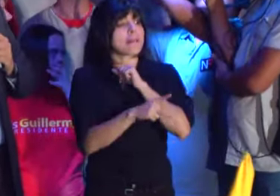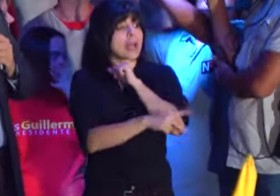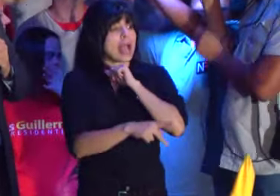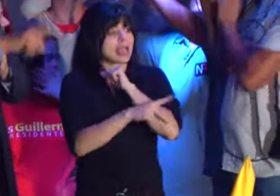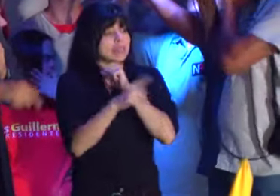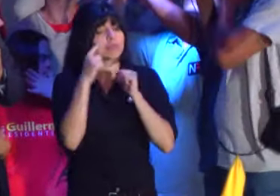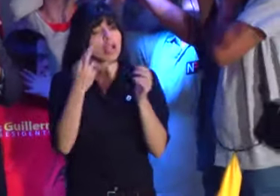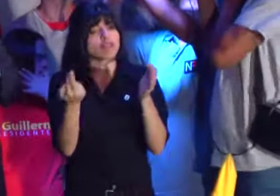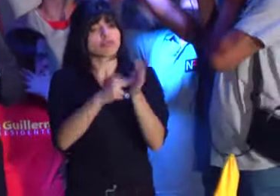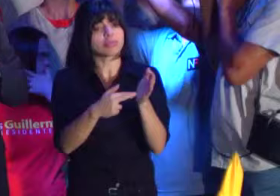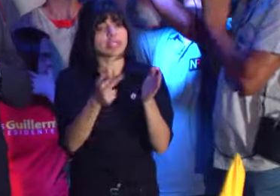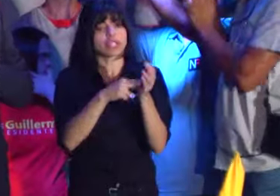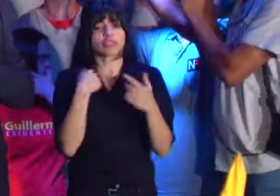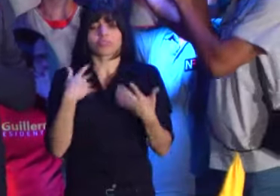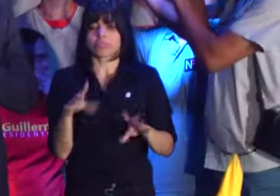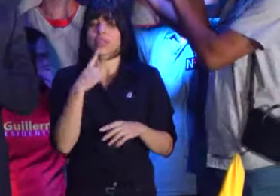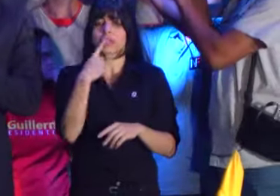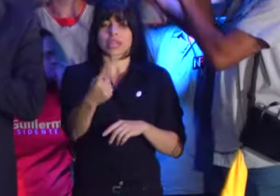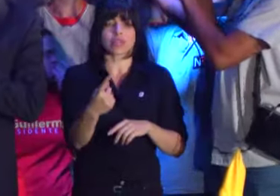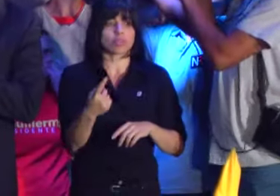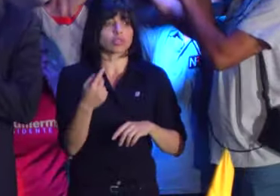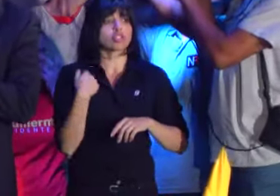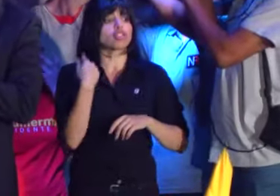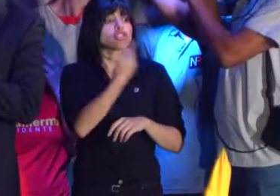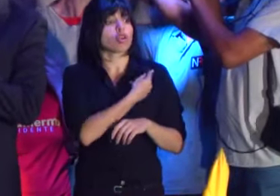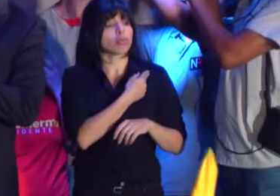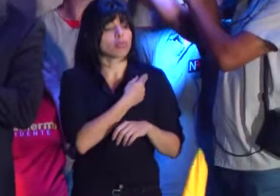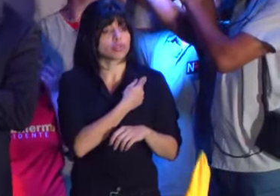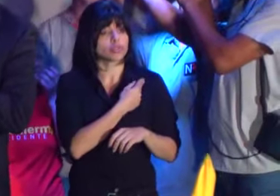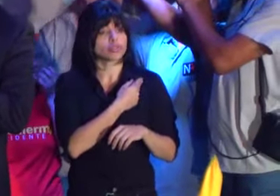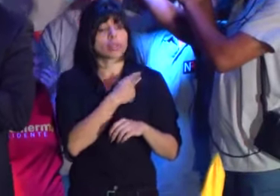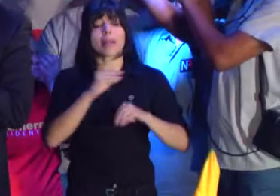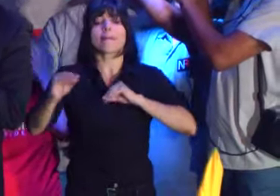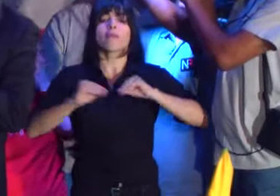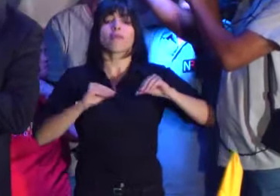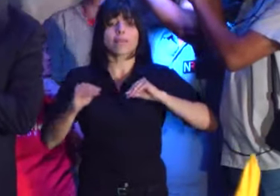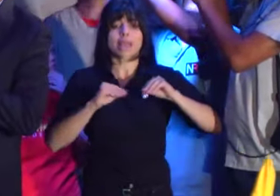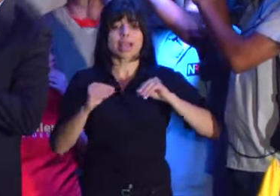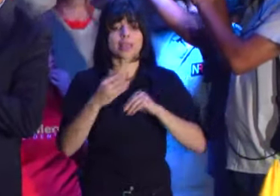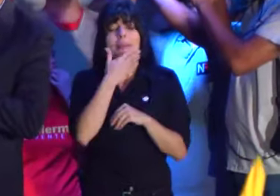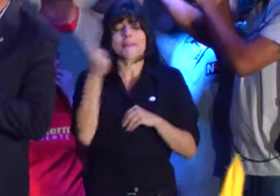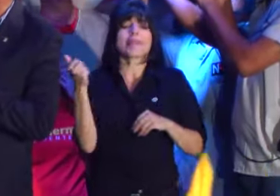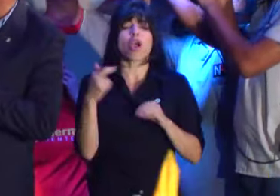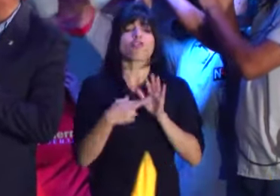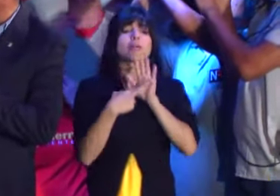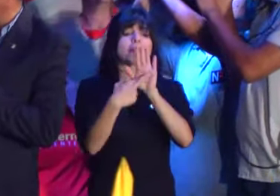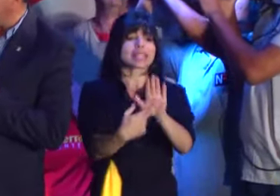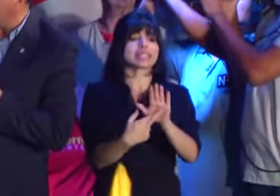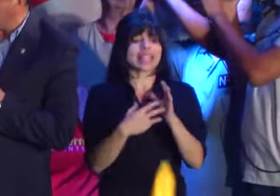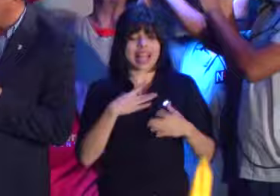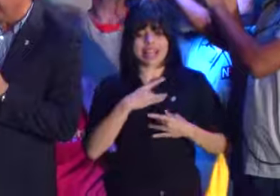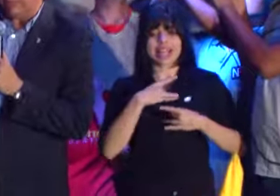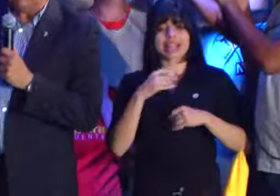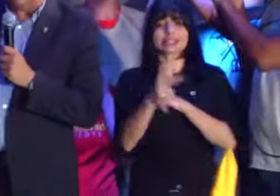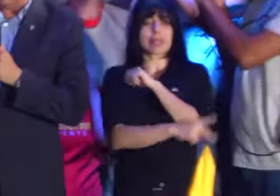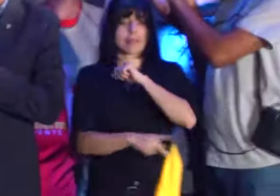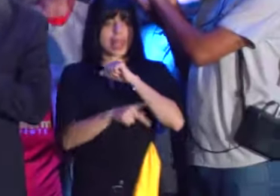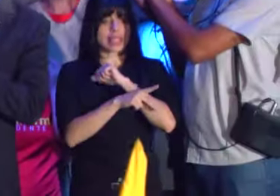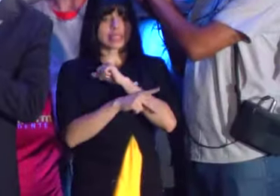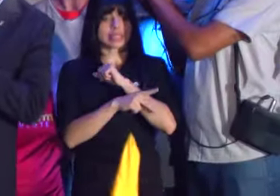a reiterar lo que ya decimos, que somos el movimiento que mejor representa el interés